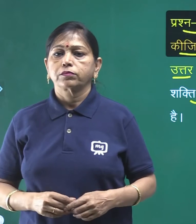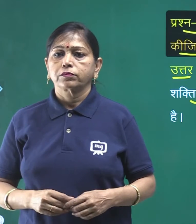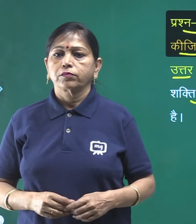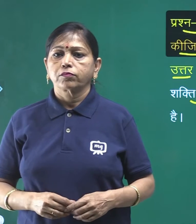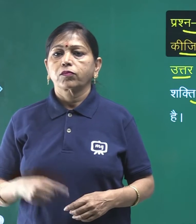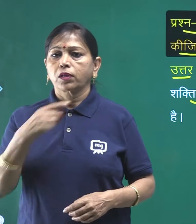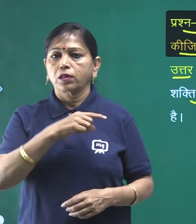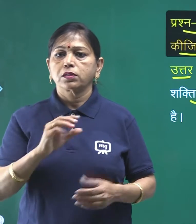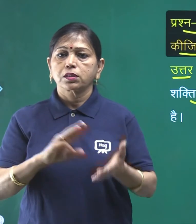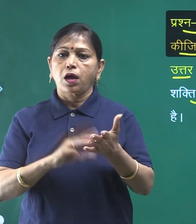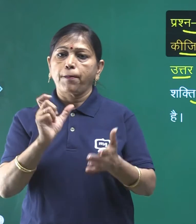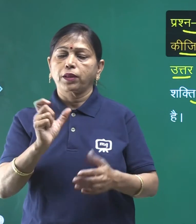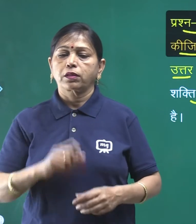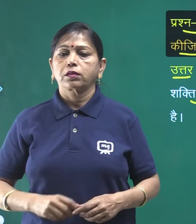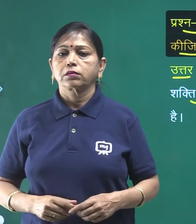इसका मात्रक